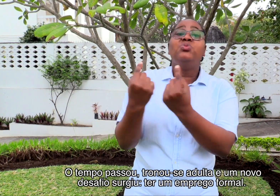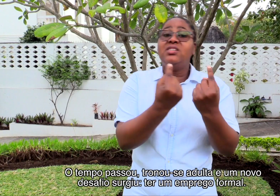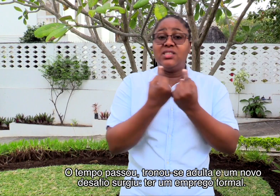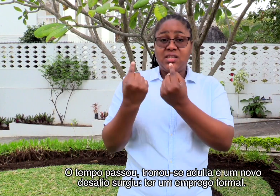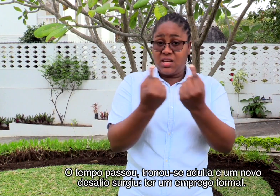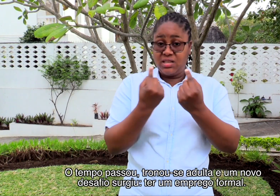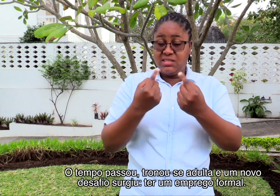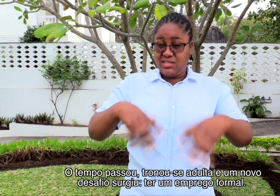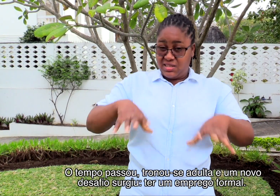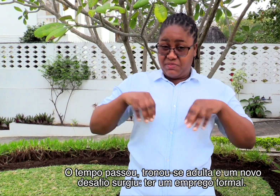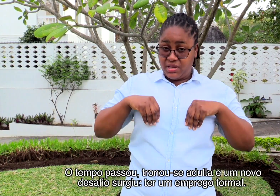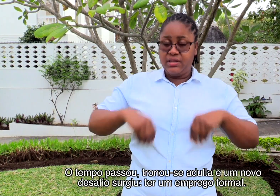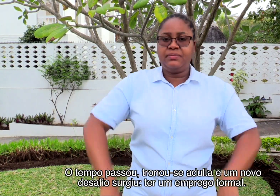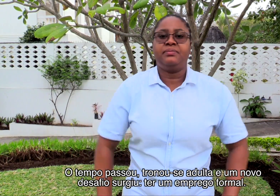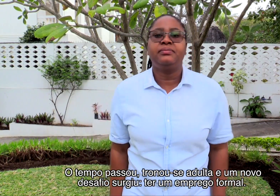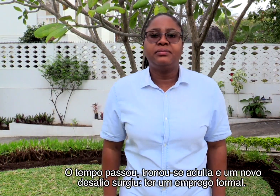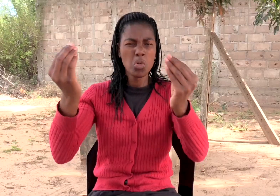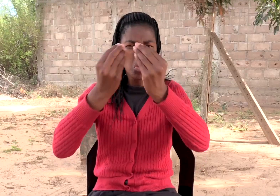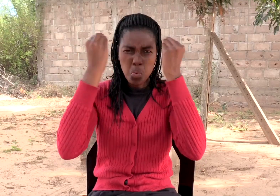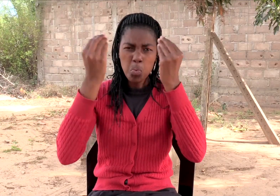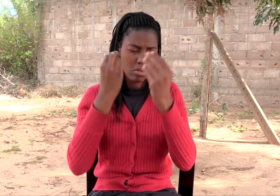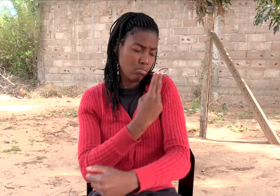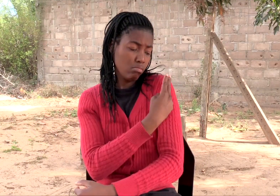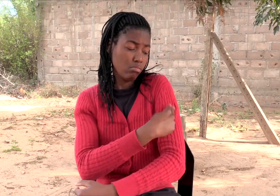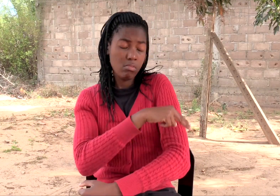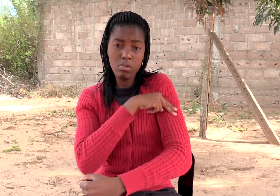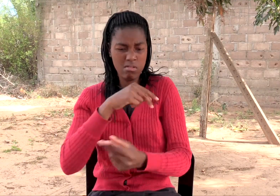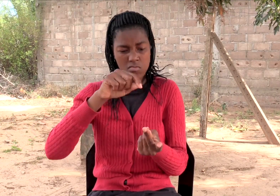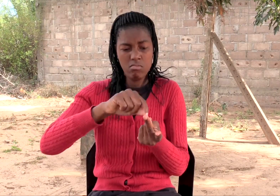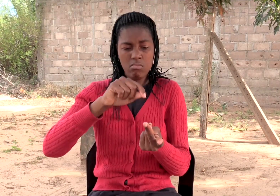desafio surgiu: ter um emprego formal.